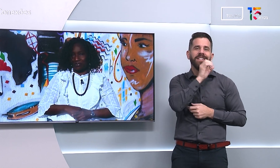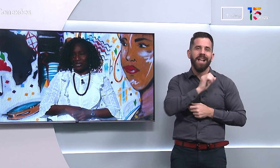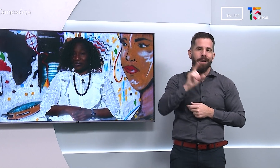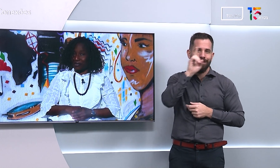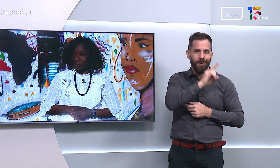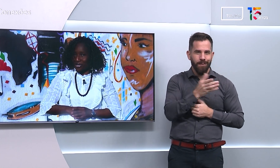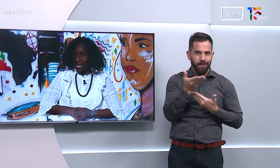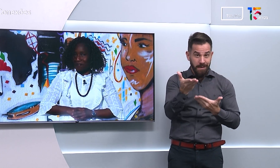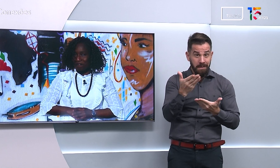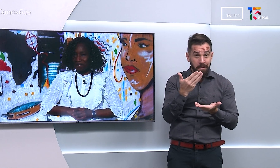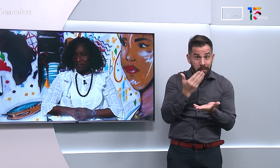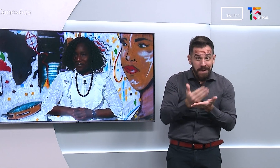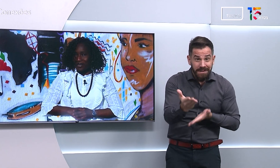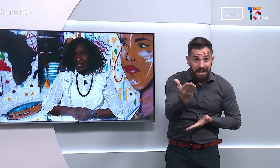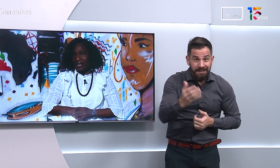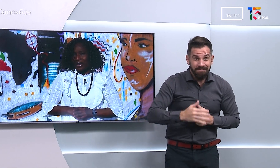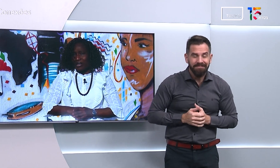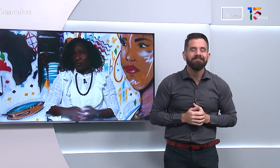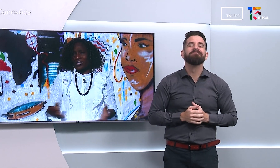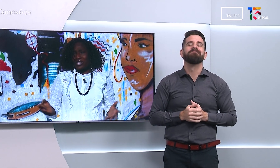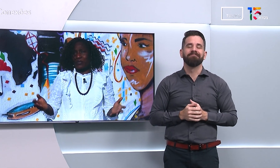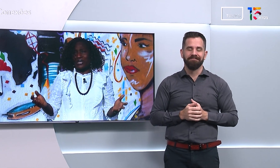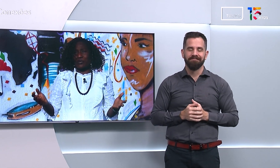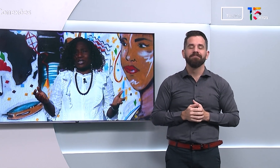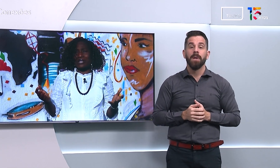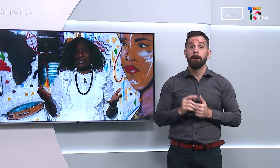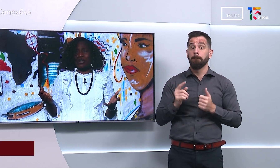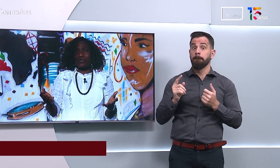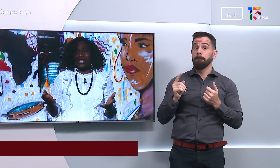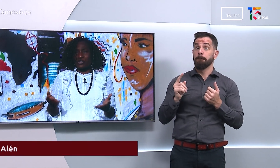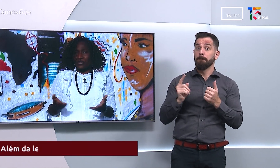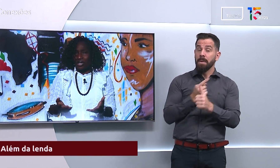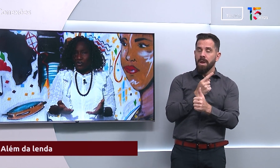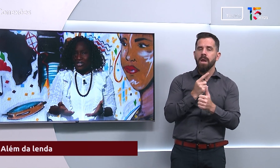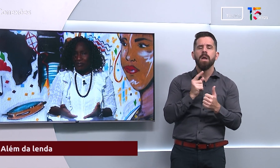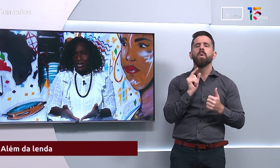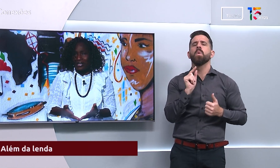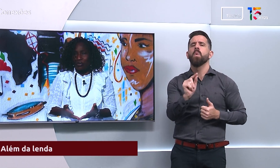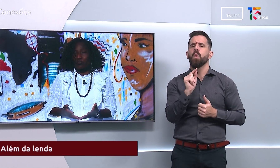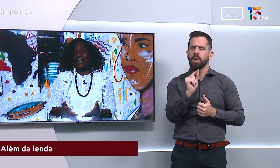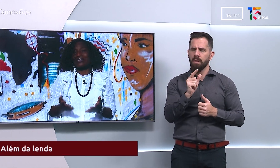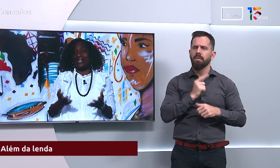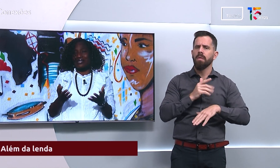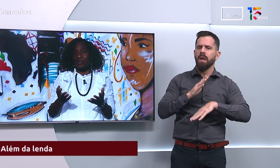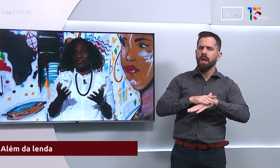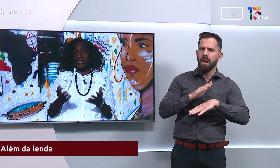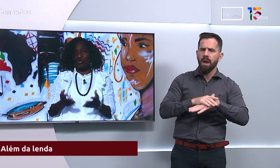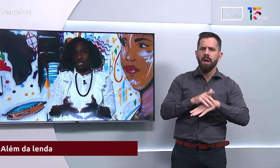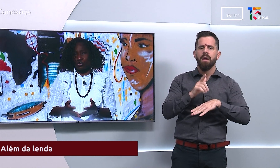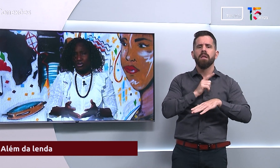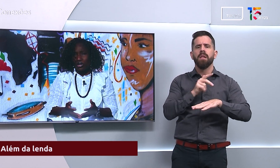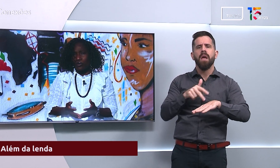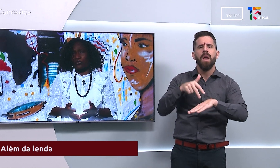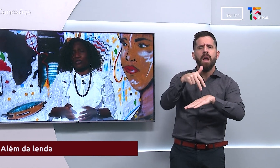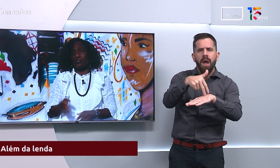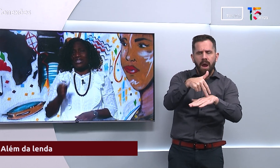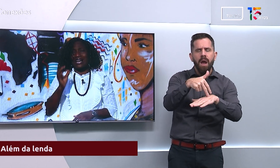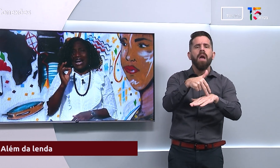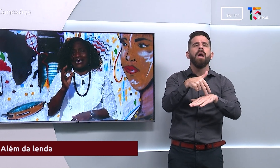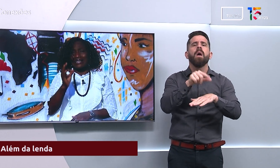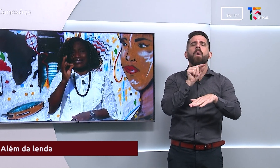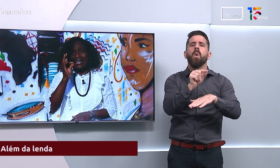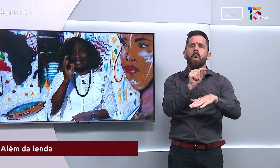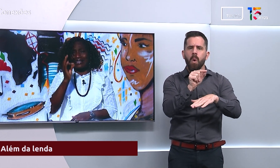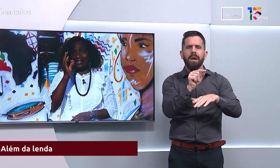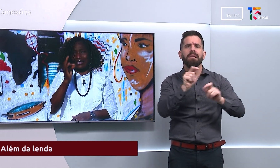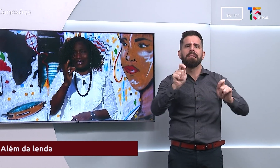semana. Vamos lá? Começamos a programação deste final de semana com uma atração infantil. O filme